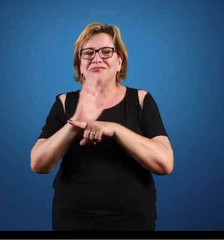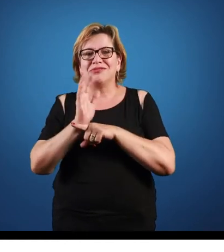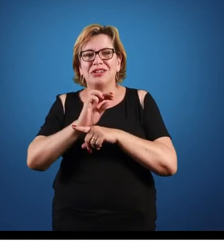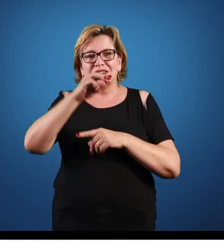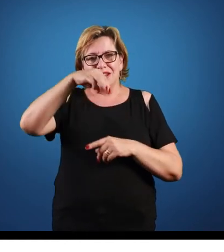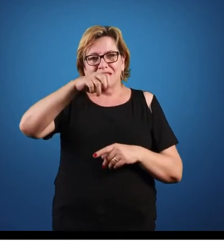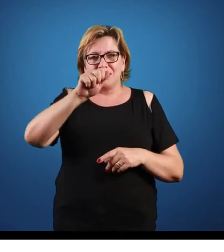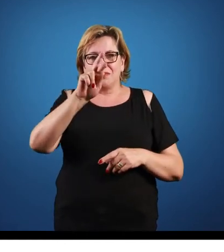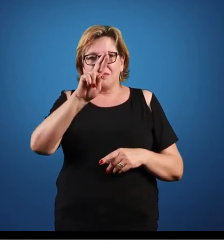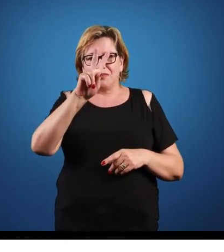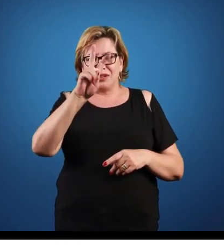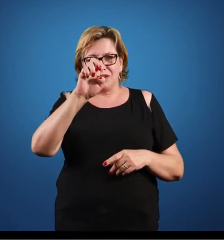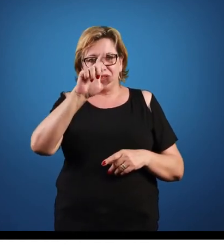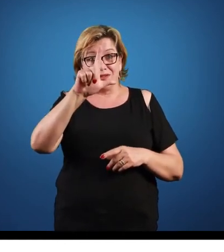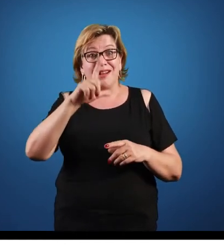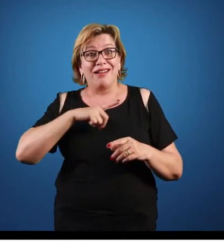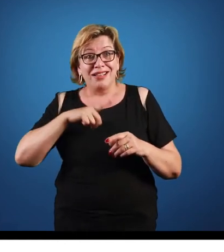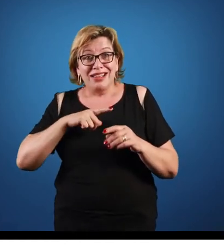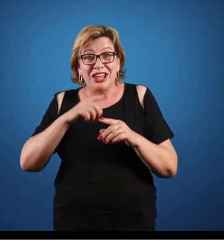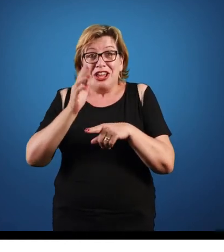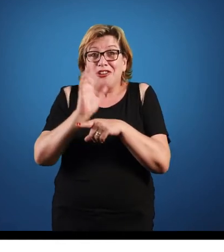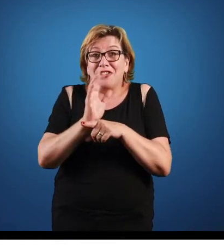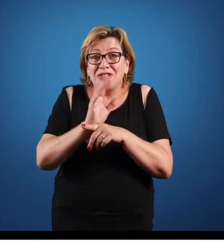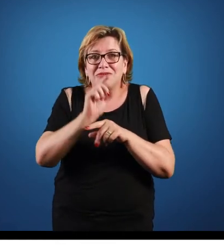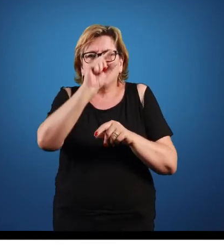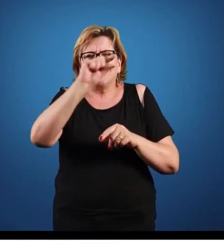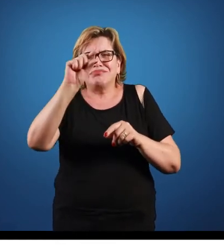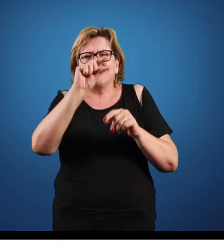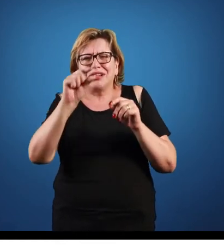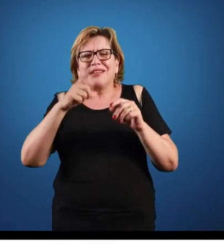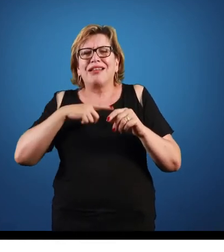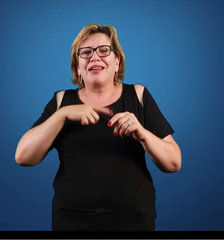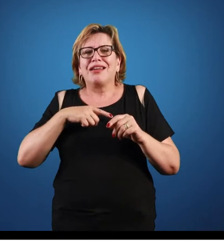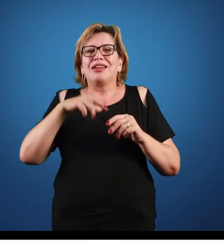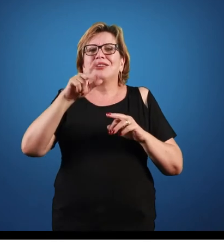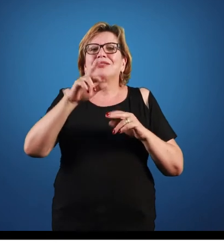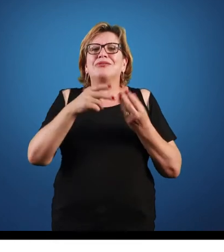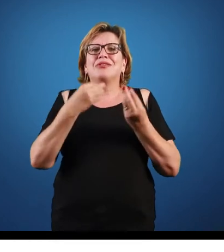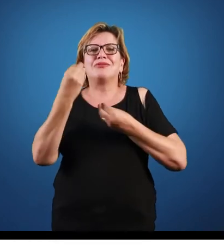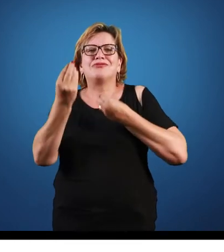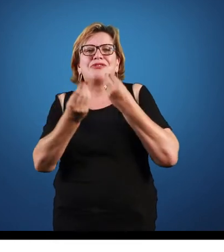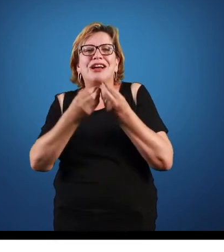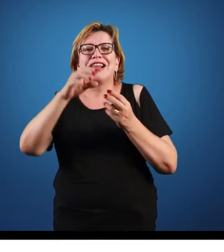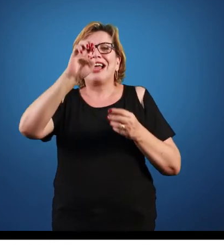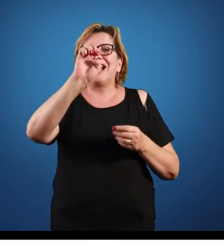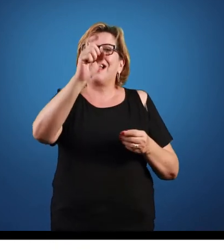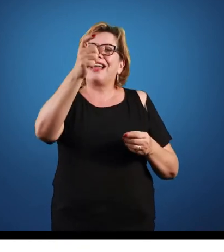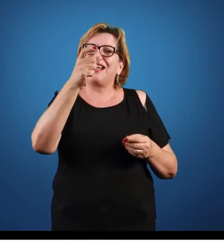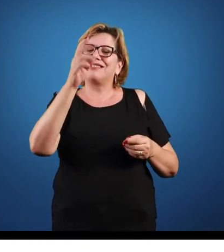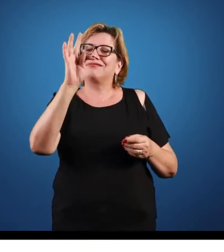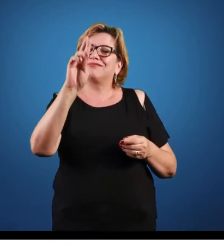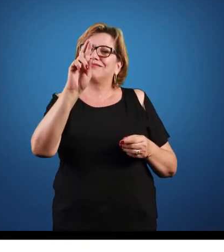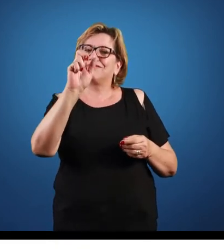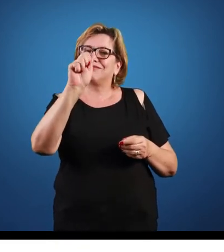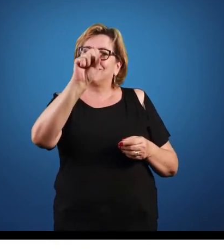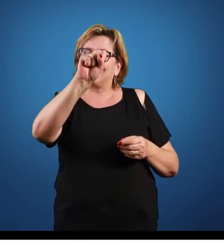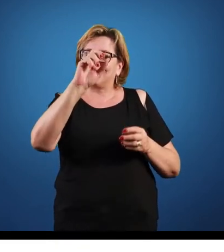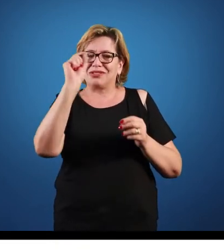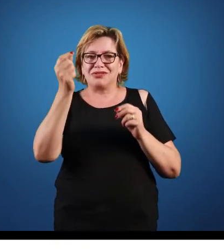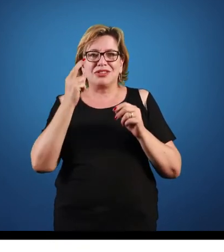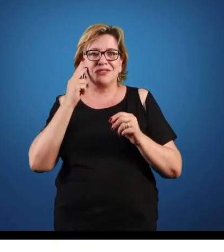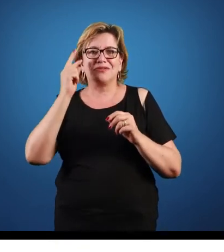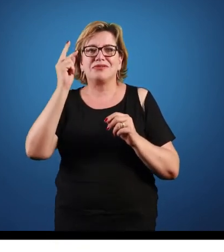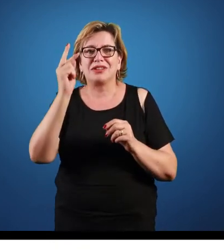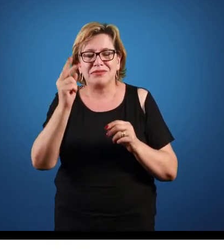final pra você ficar lá o sistema de rega guardiões da galáxia foi 15 sendo os restos que você tinha que ficar até o final para poder assistir tudo né